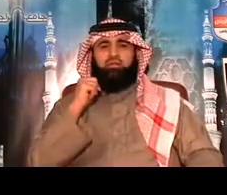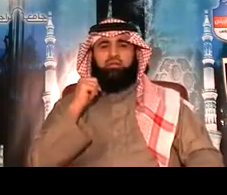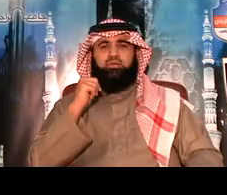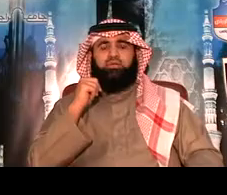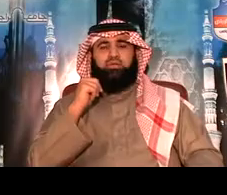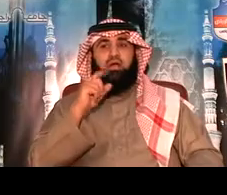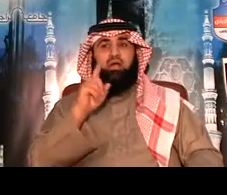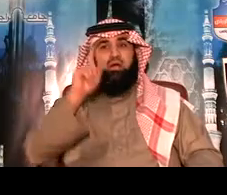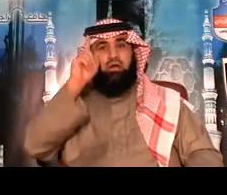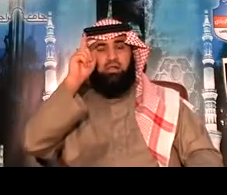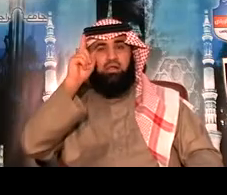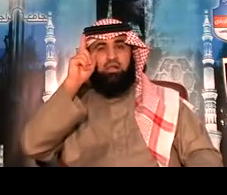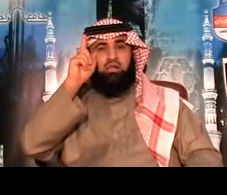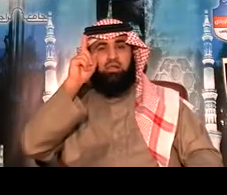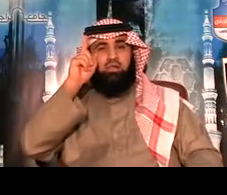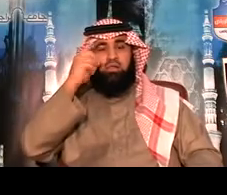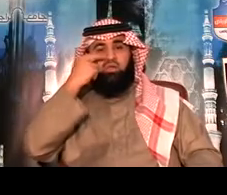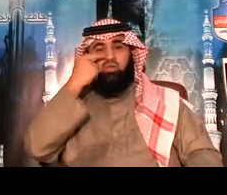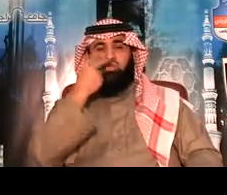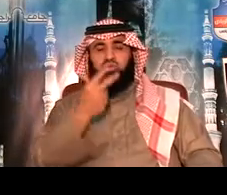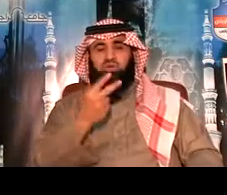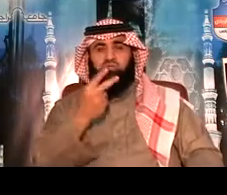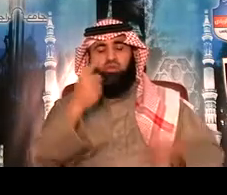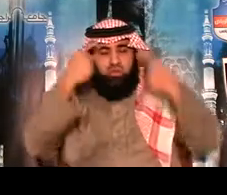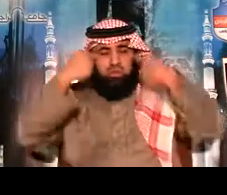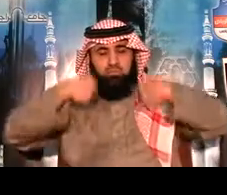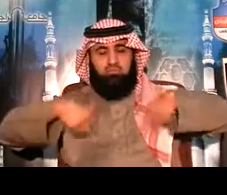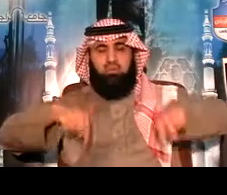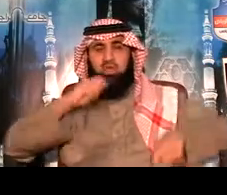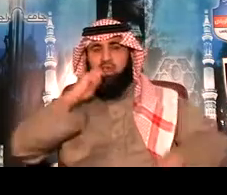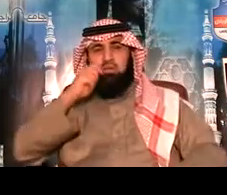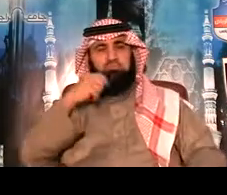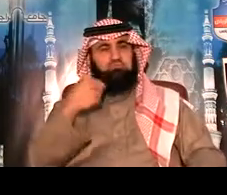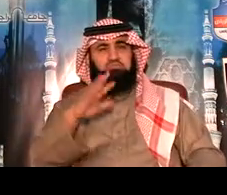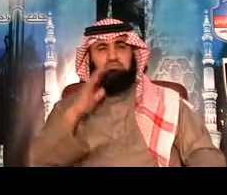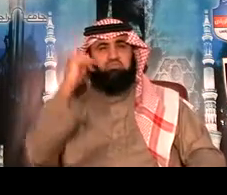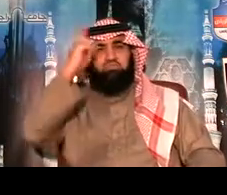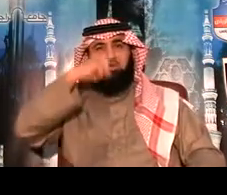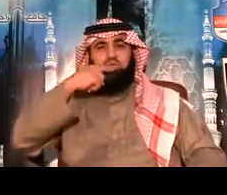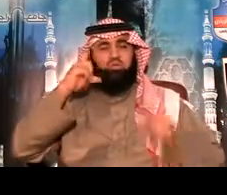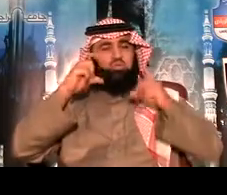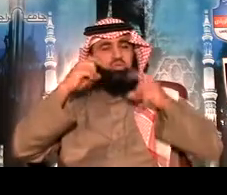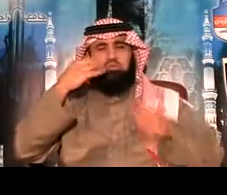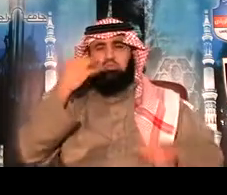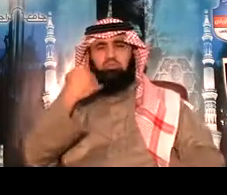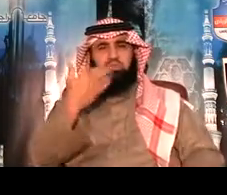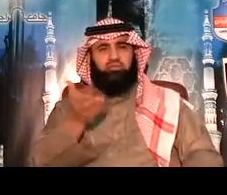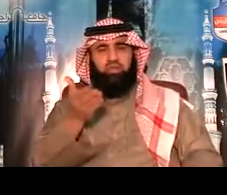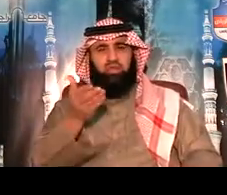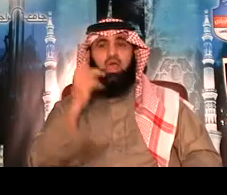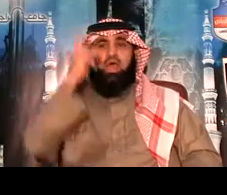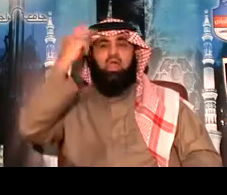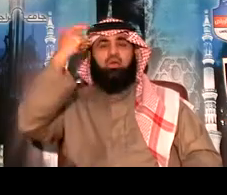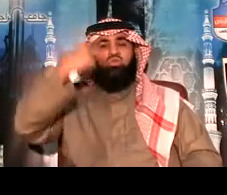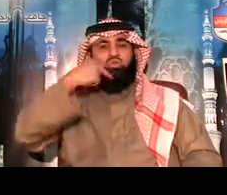إن الله لا ينظر إلى أجسامكم ولا إلى صوركم، ولكن ينظر إلى